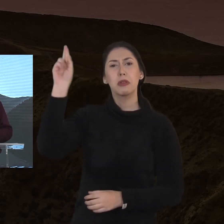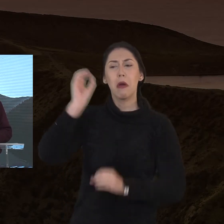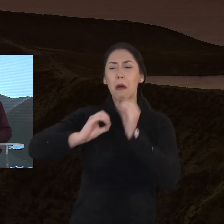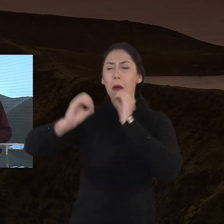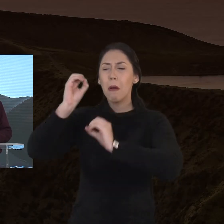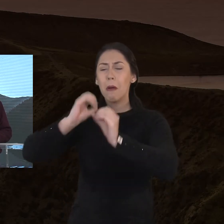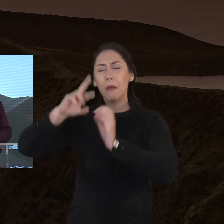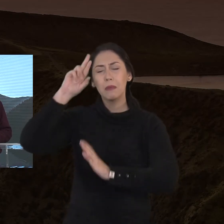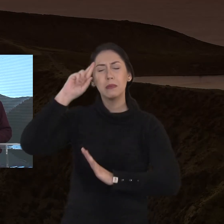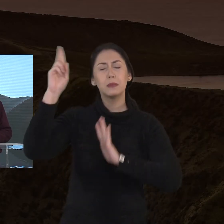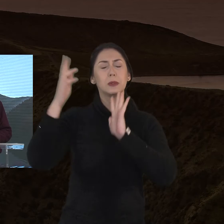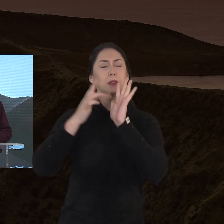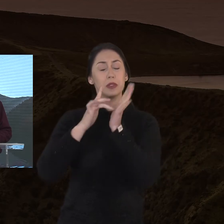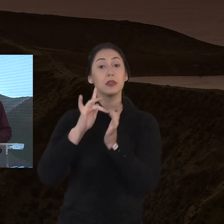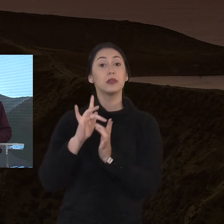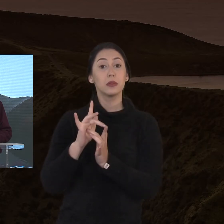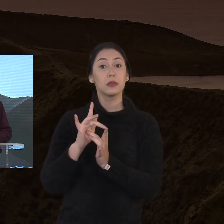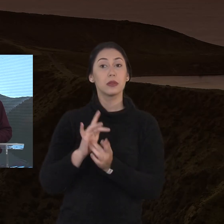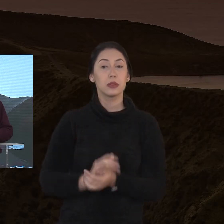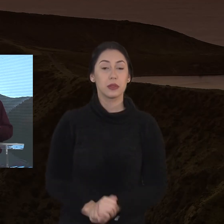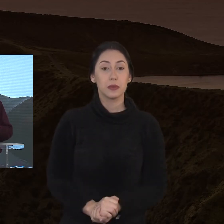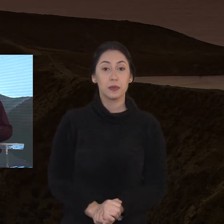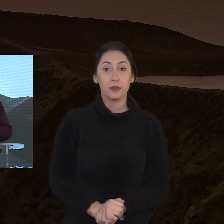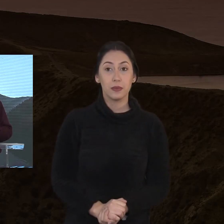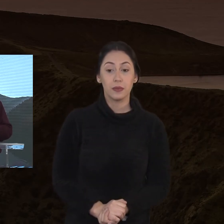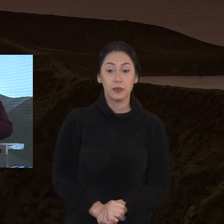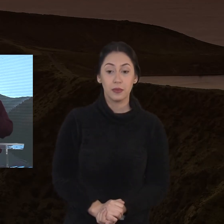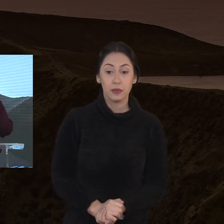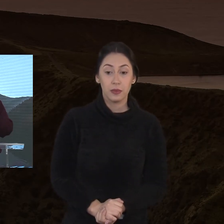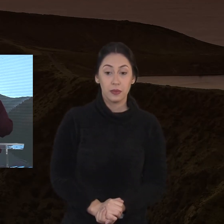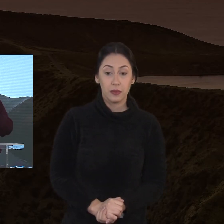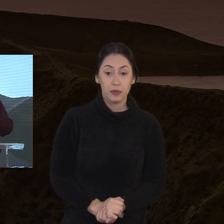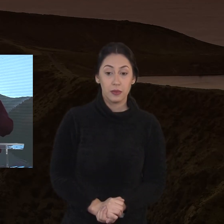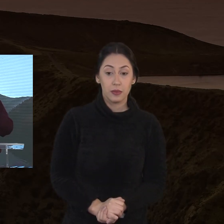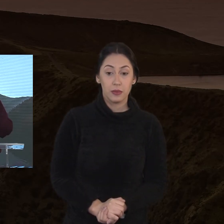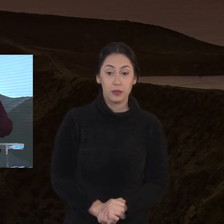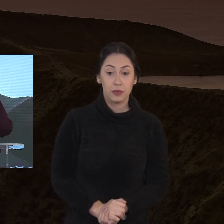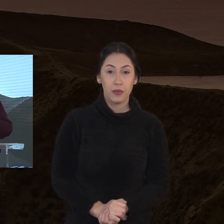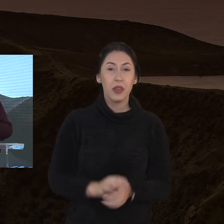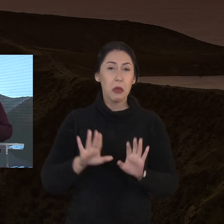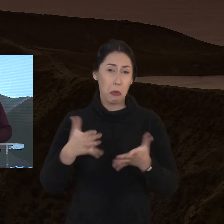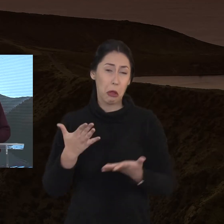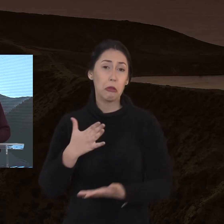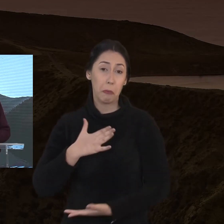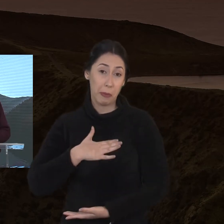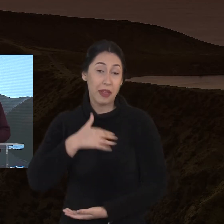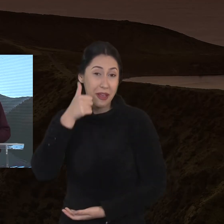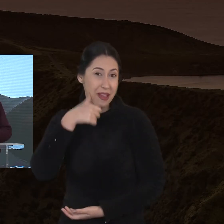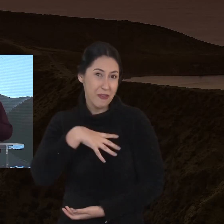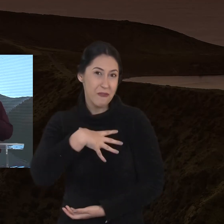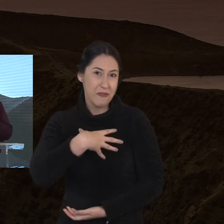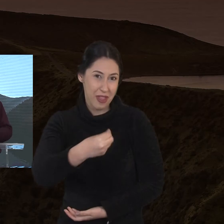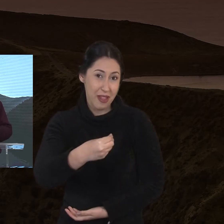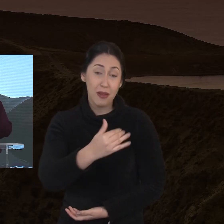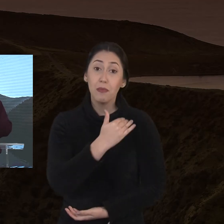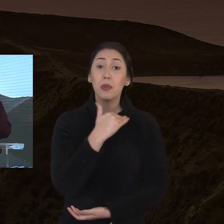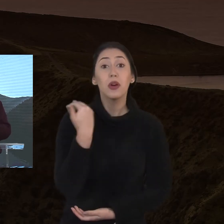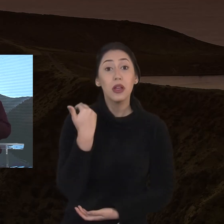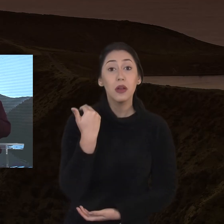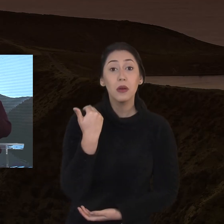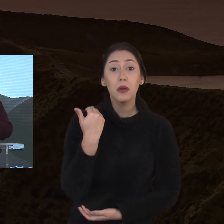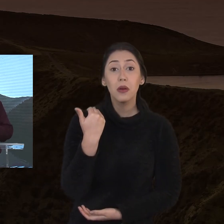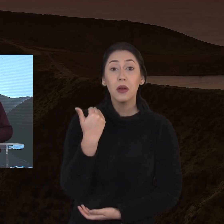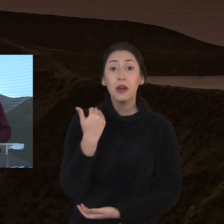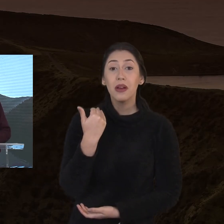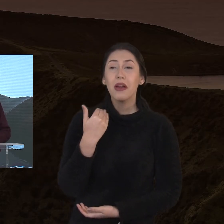tenho experiências pessoais olá pessoal springs pessoais acidentes no ano no dia que perdi minha filha eu o que me salvou